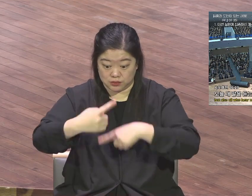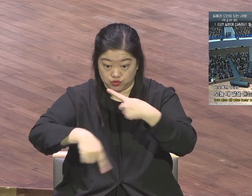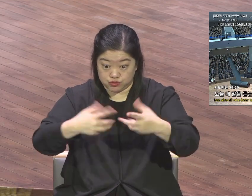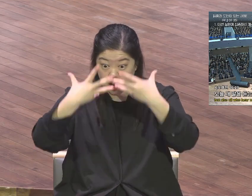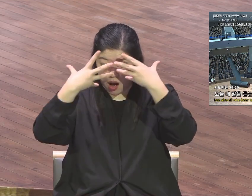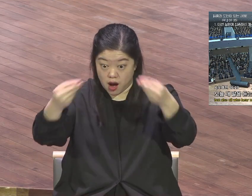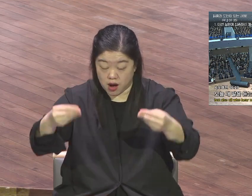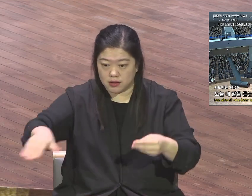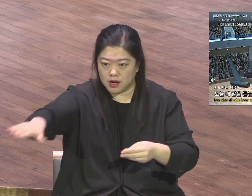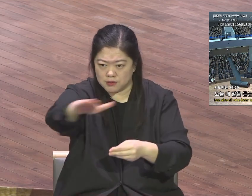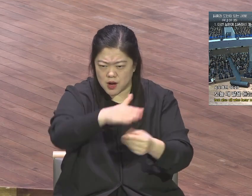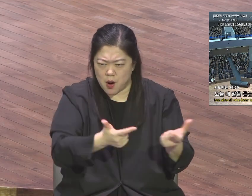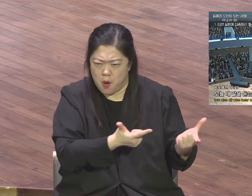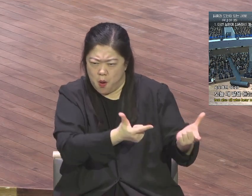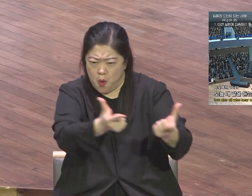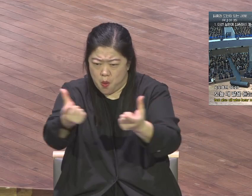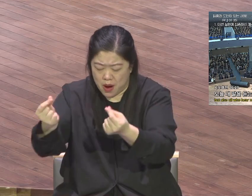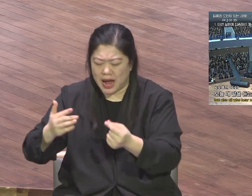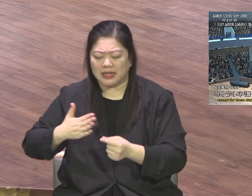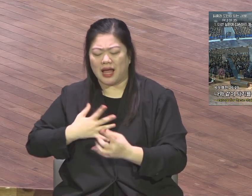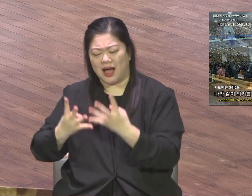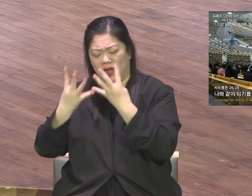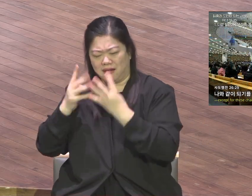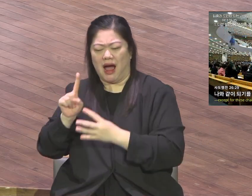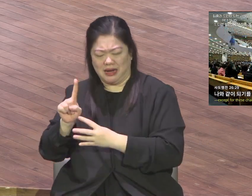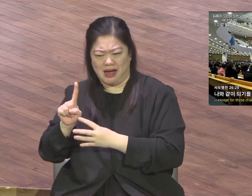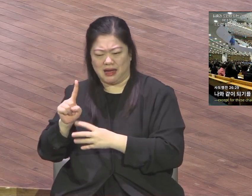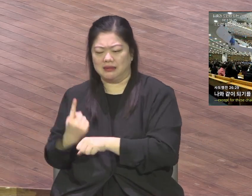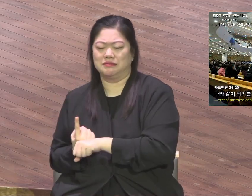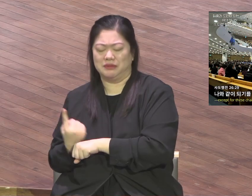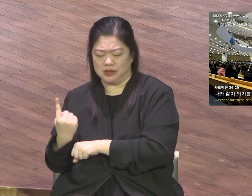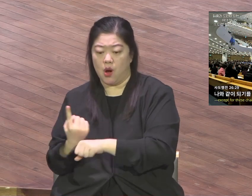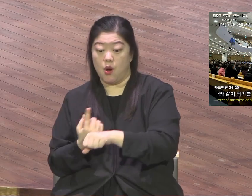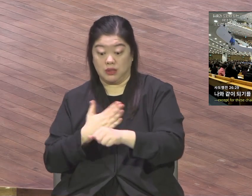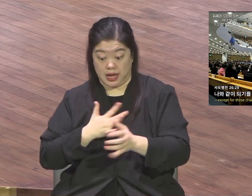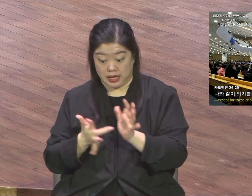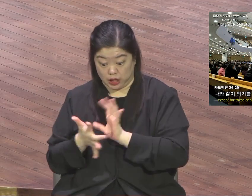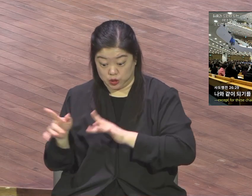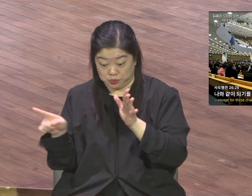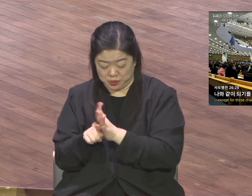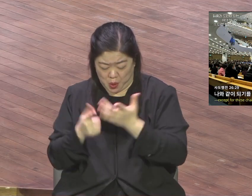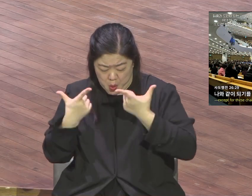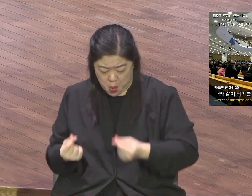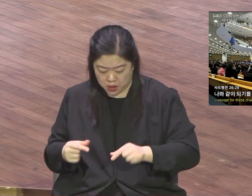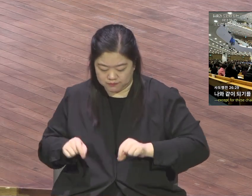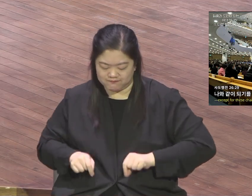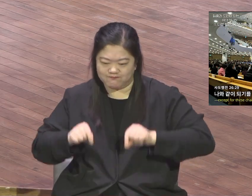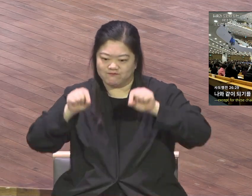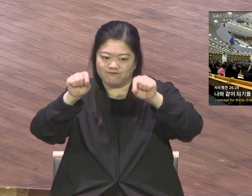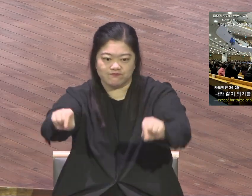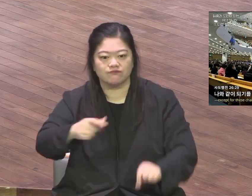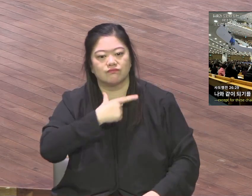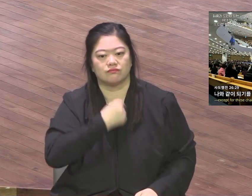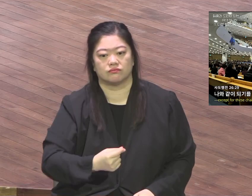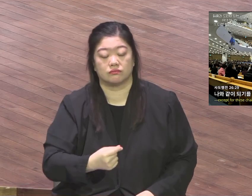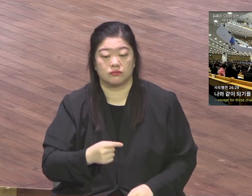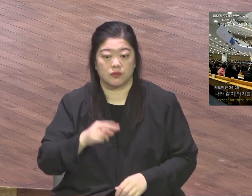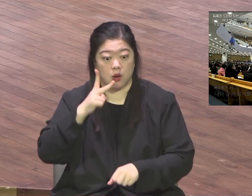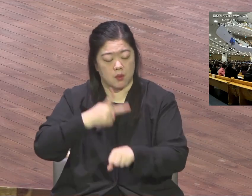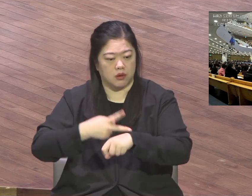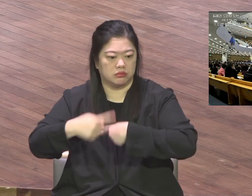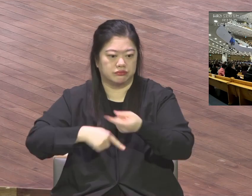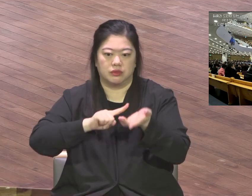모든 사람도 다 이렇게 결박된 그 외에는 나와 같이 되기를 하나님께 원하나이다 하니라.